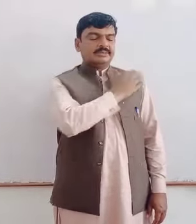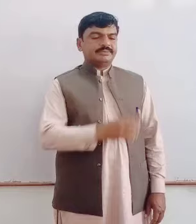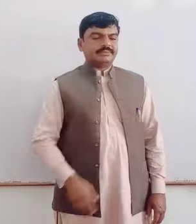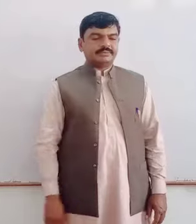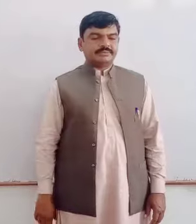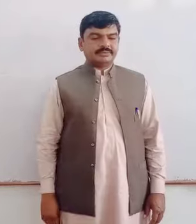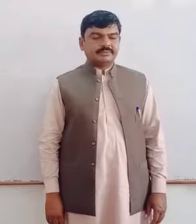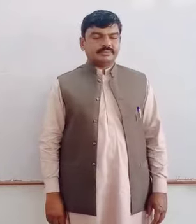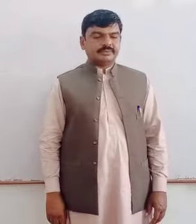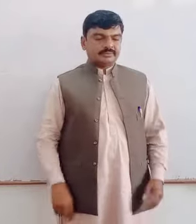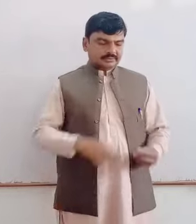एहराम, तवाफ,